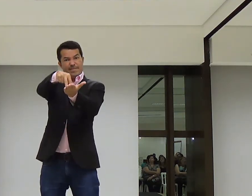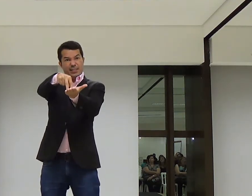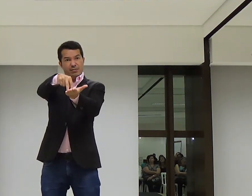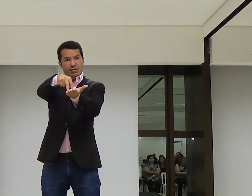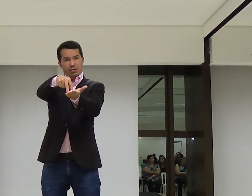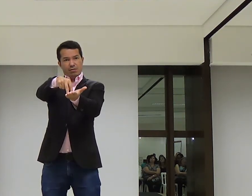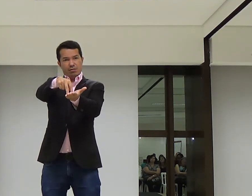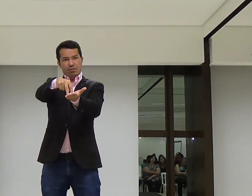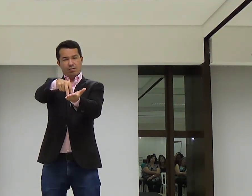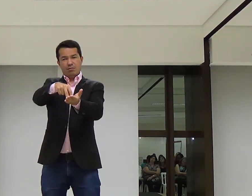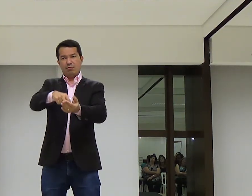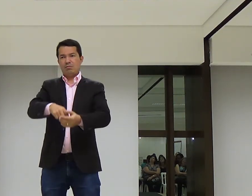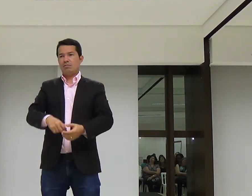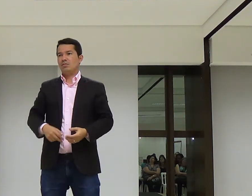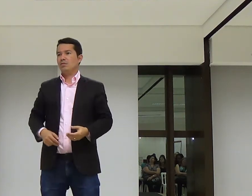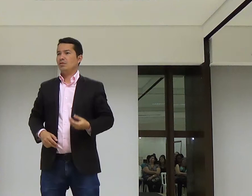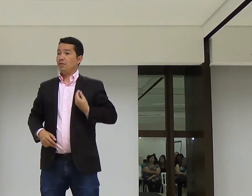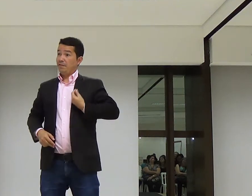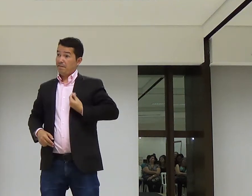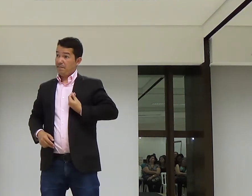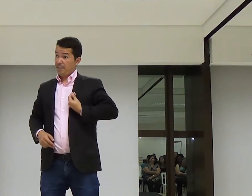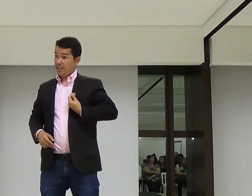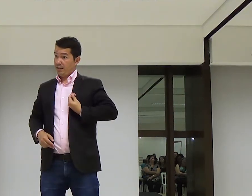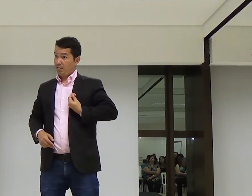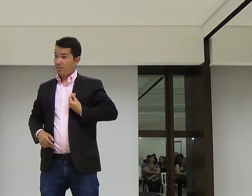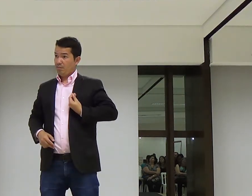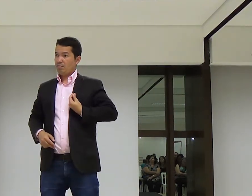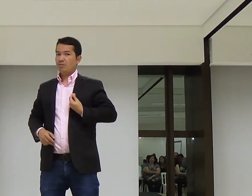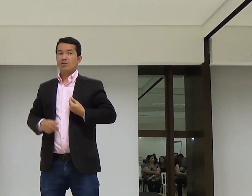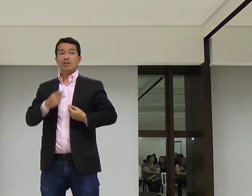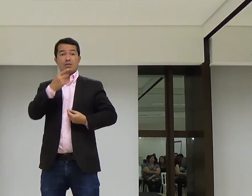vida em uma base firme. A sua vida,